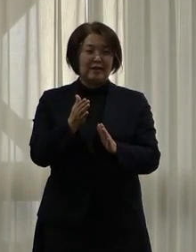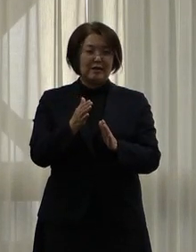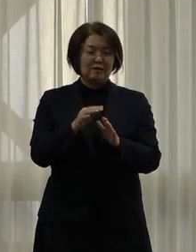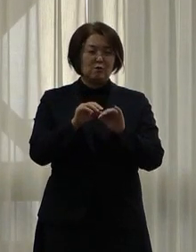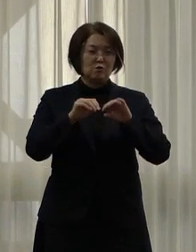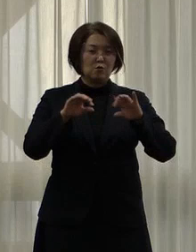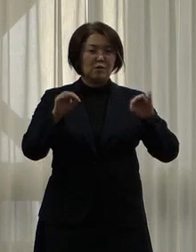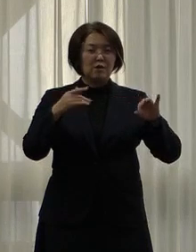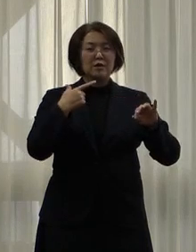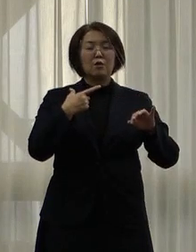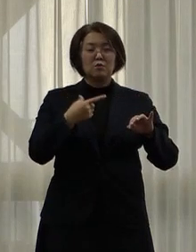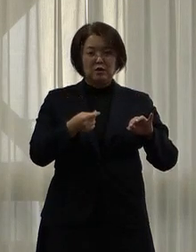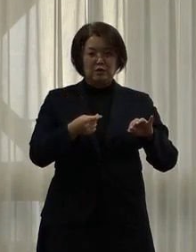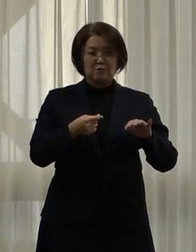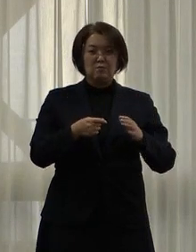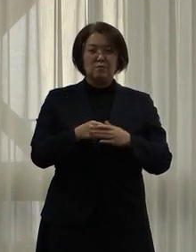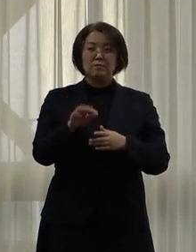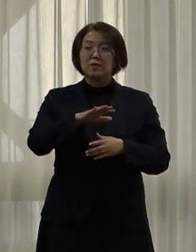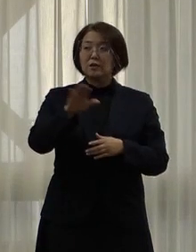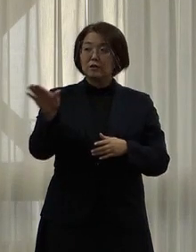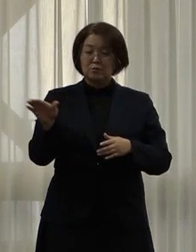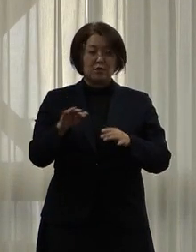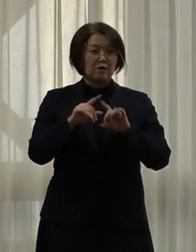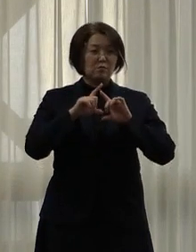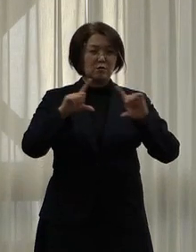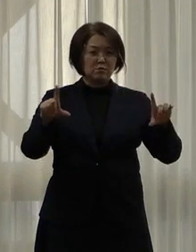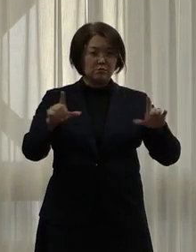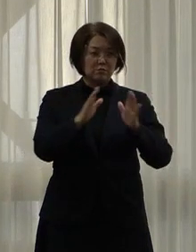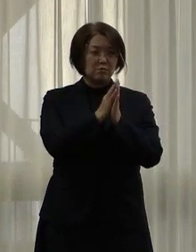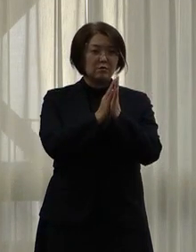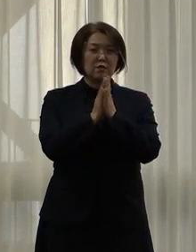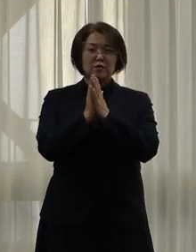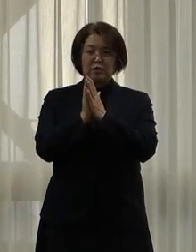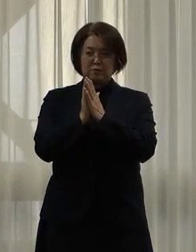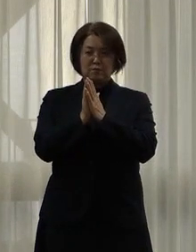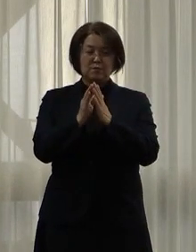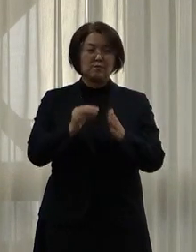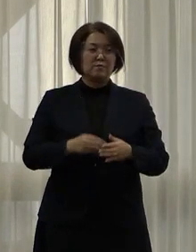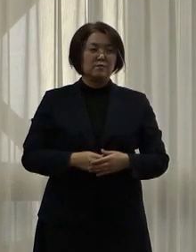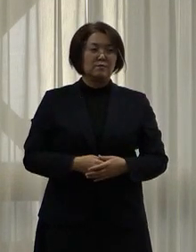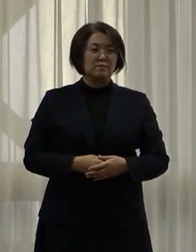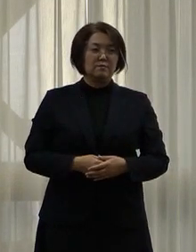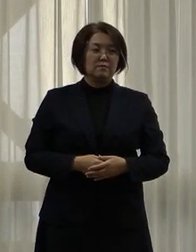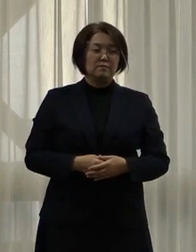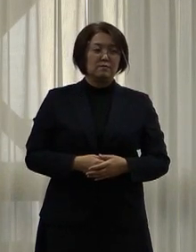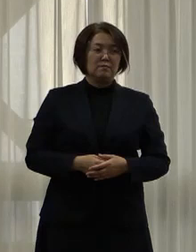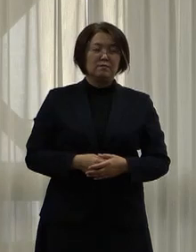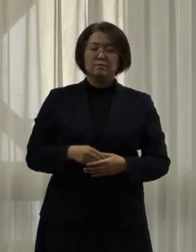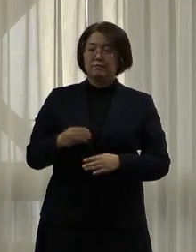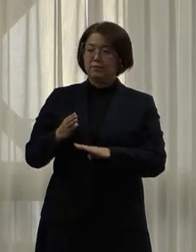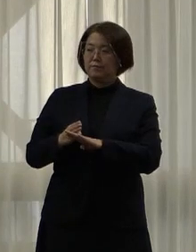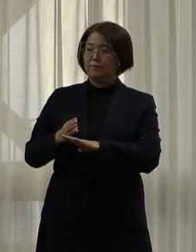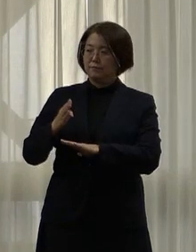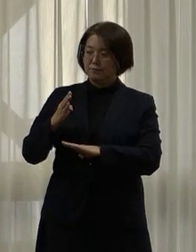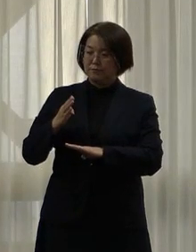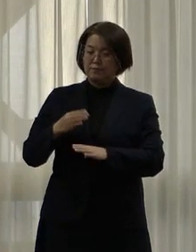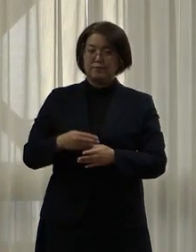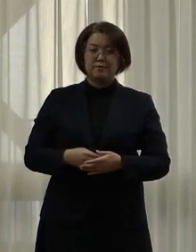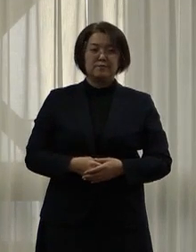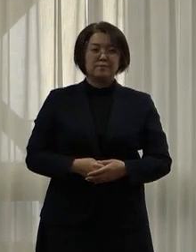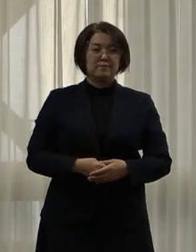かけていきたい、皆さんからもぜひ周知をお願いをしたいというふうにお願いをいたします。 ありがとうございます